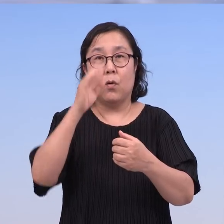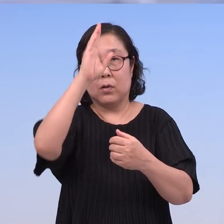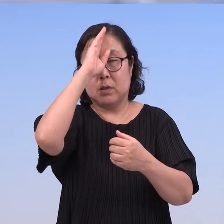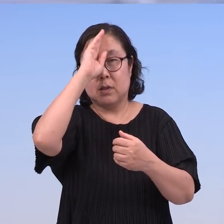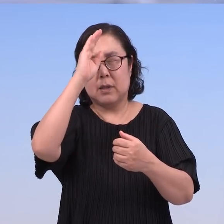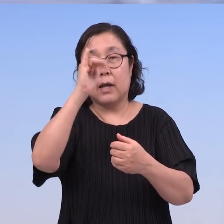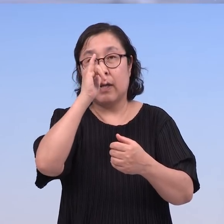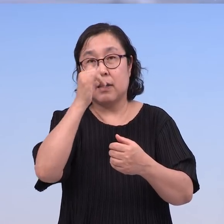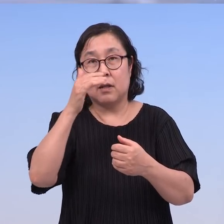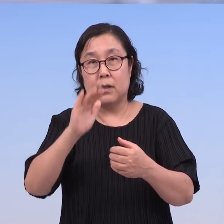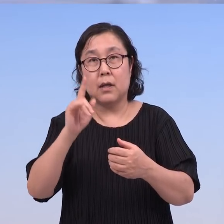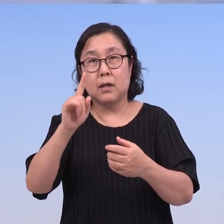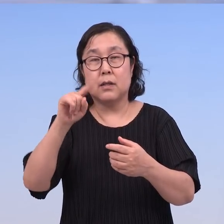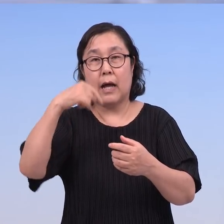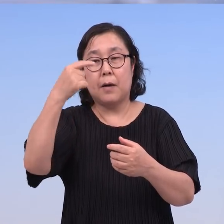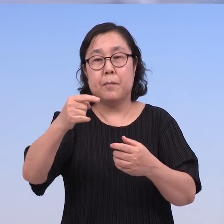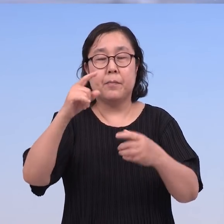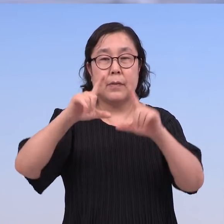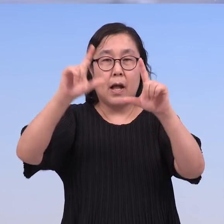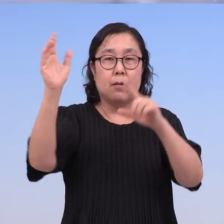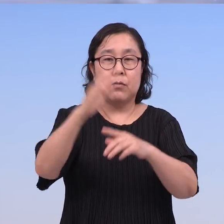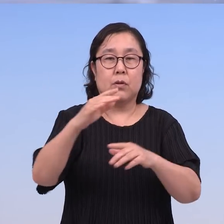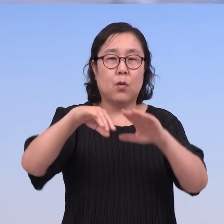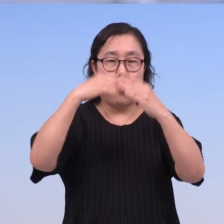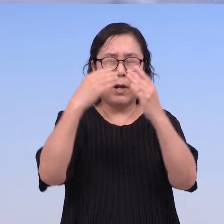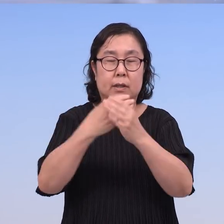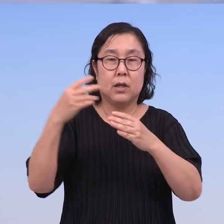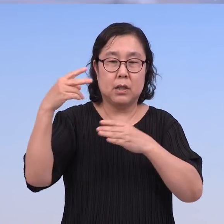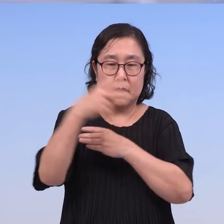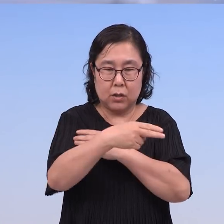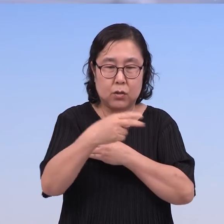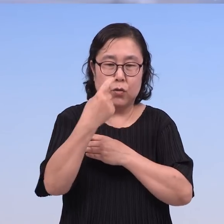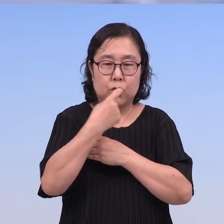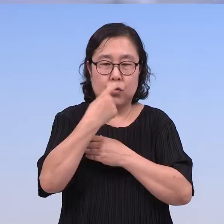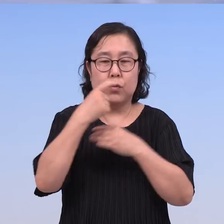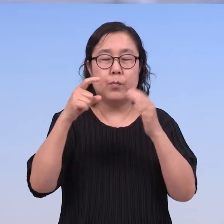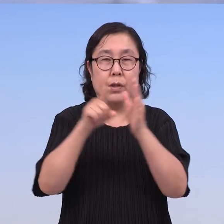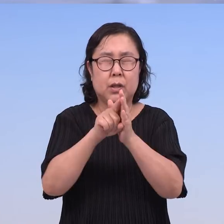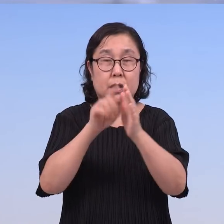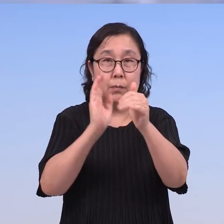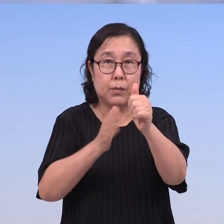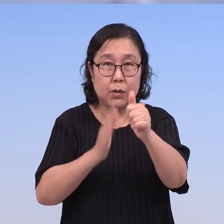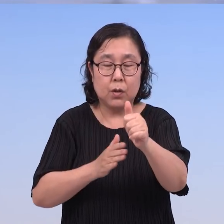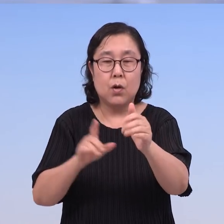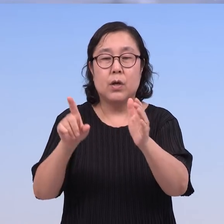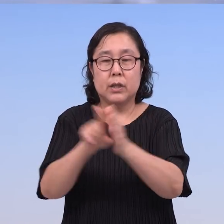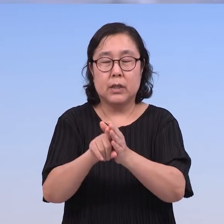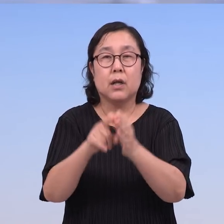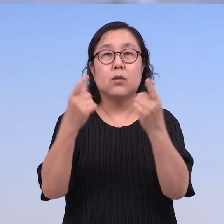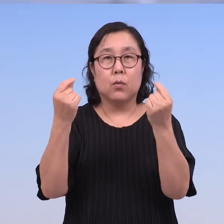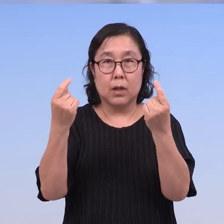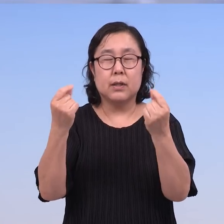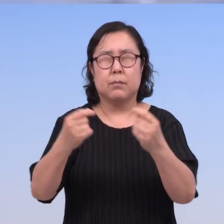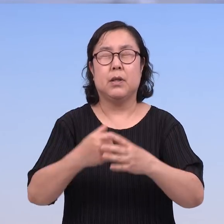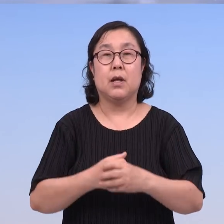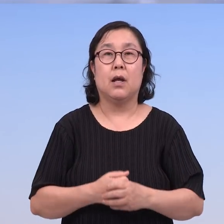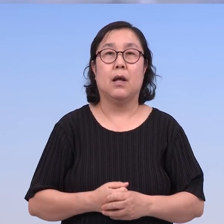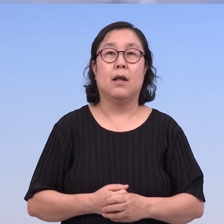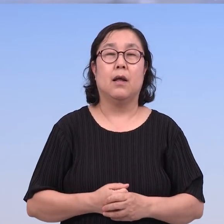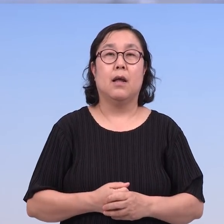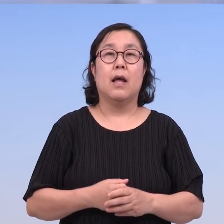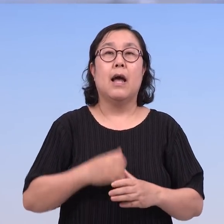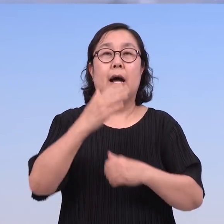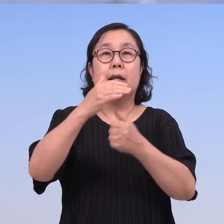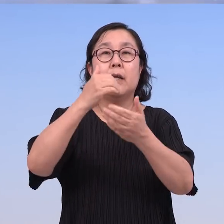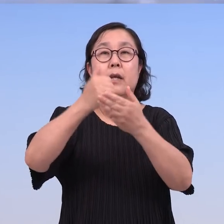저였는데 바로 그 다음 날부터 딱 끊어지게 된 줄 믿으시기를 바랍니다. 신앙도 마찬가지예요. 여러분,